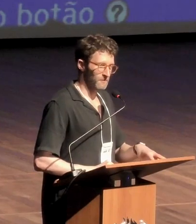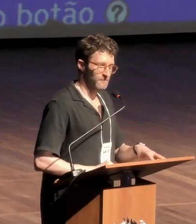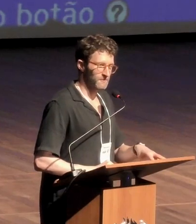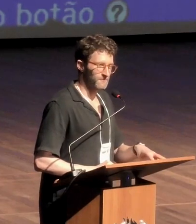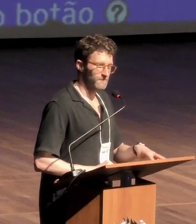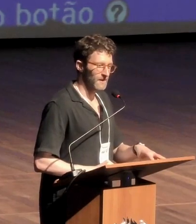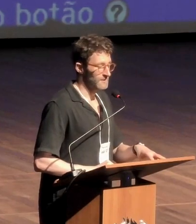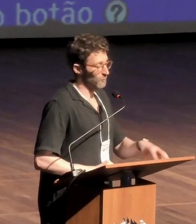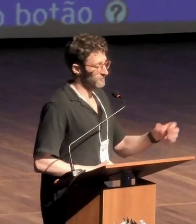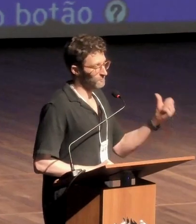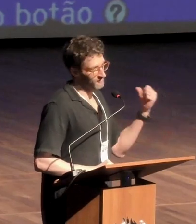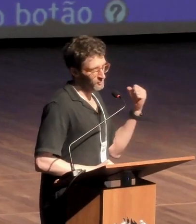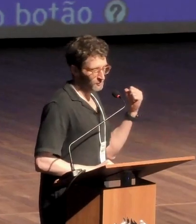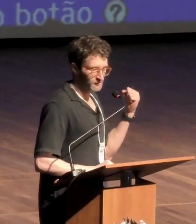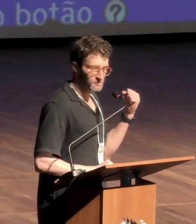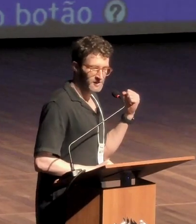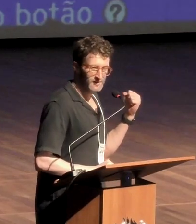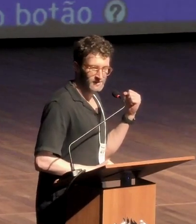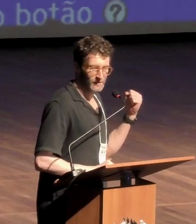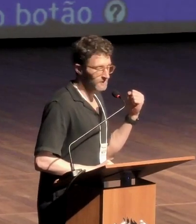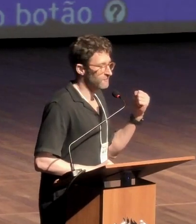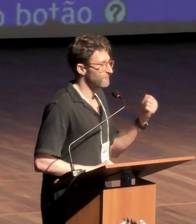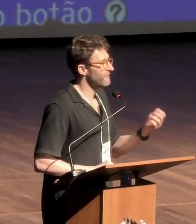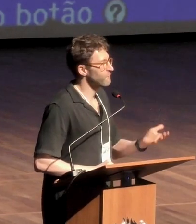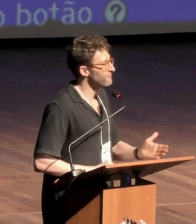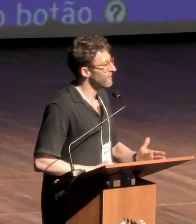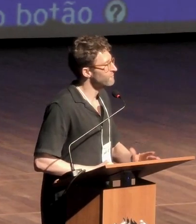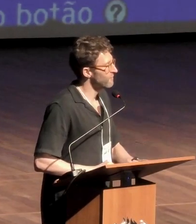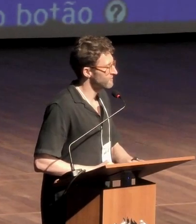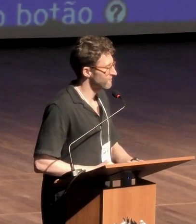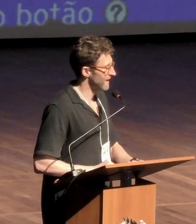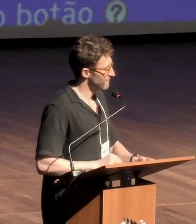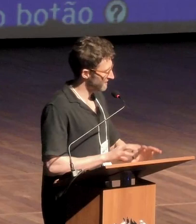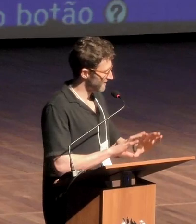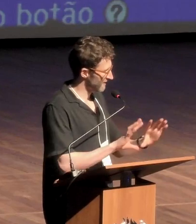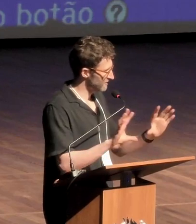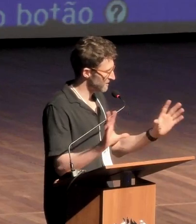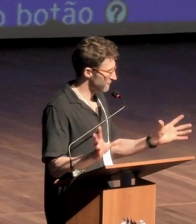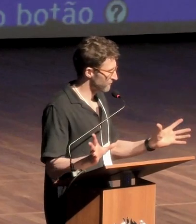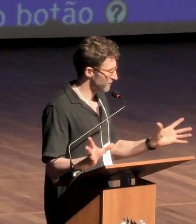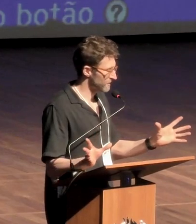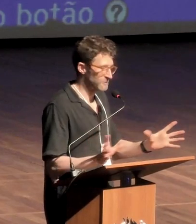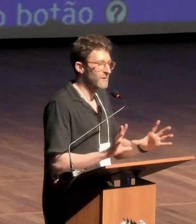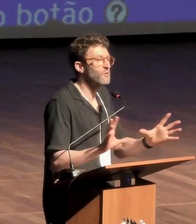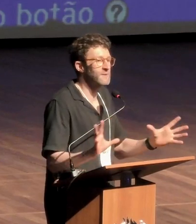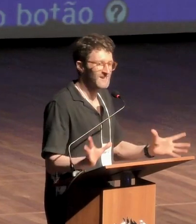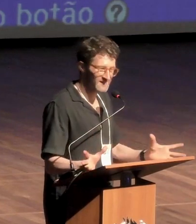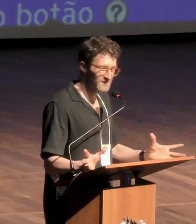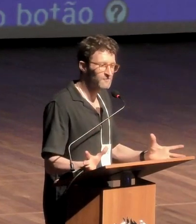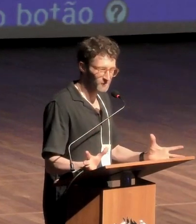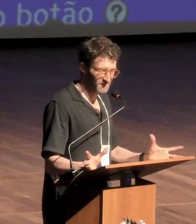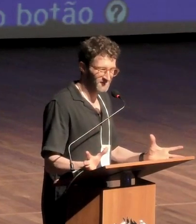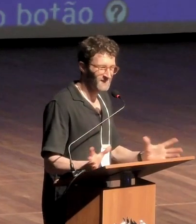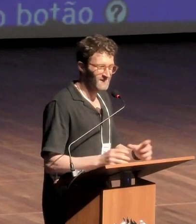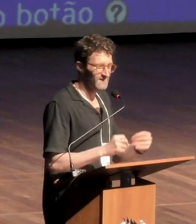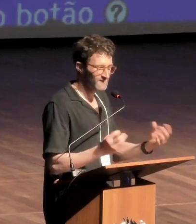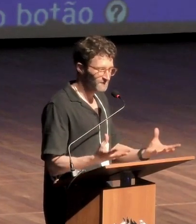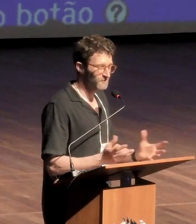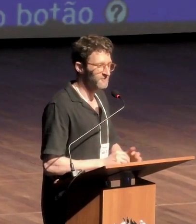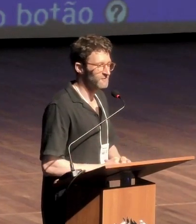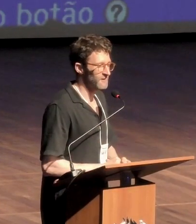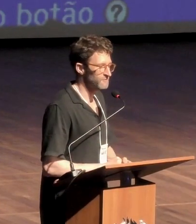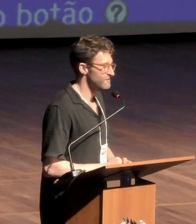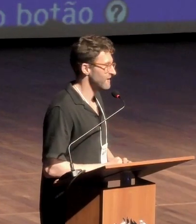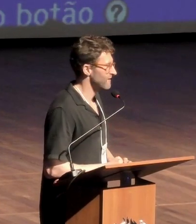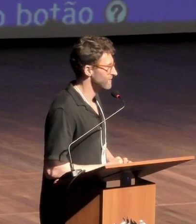recursos próprios tá e a outra opção que eu discuti aqui é talvez o responsável pode enviar mais naquela Ampla discussão que eu não recomendaria que fosse né